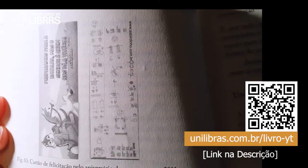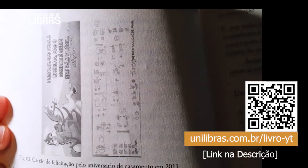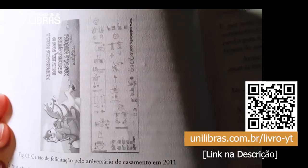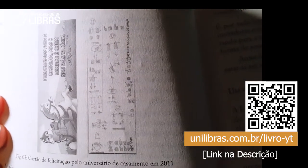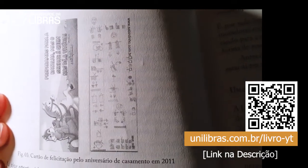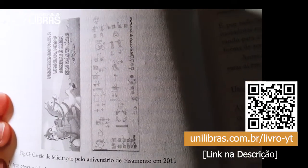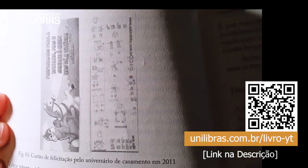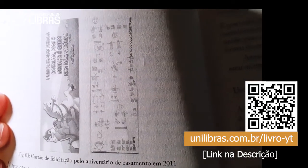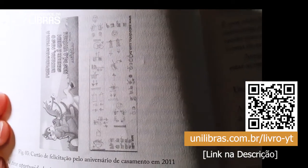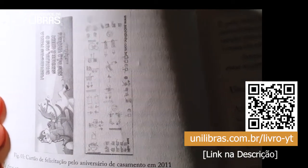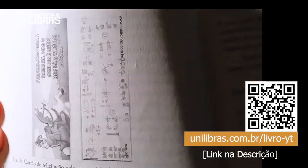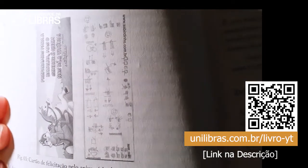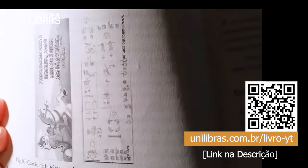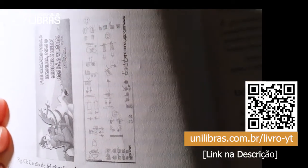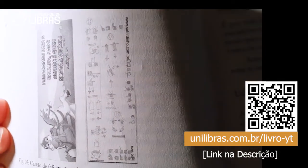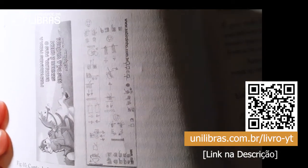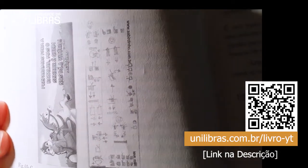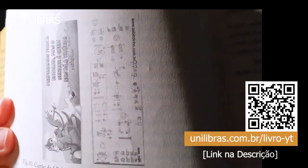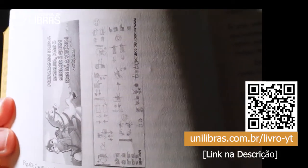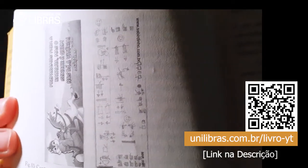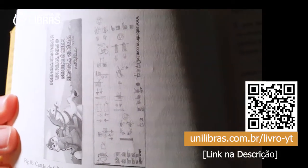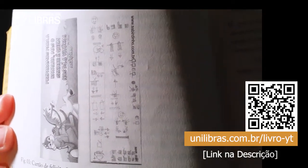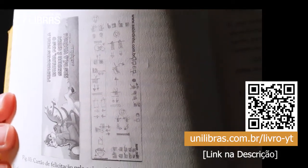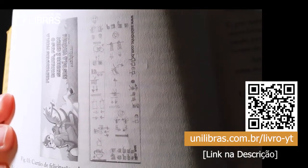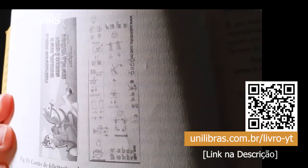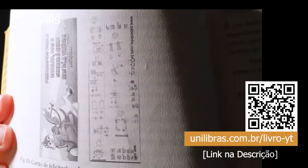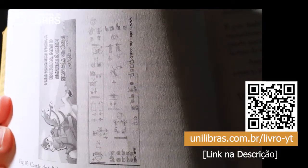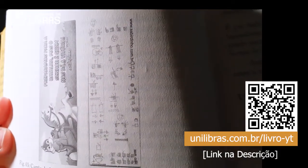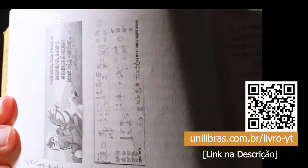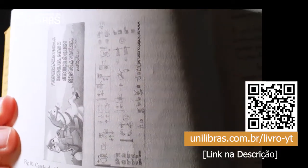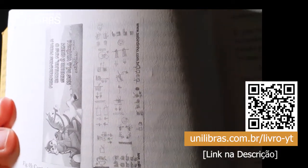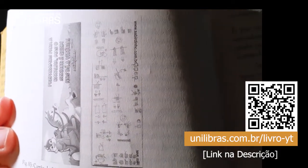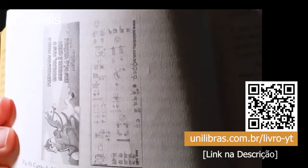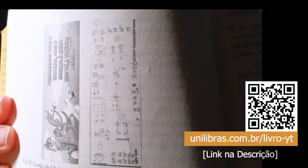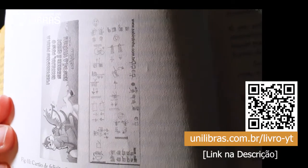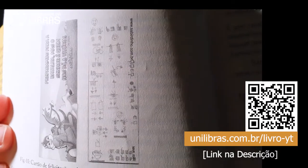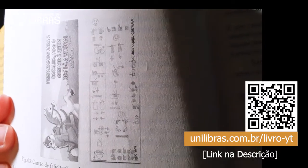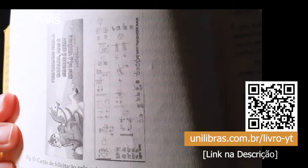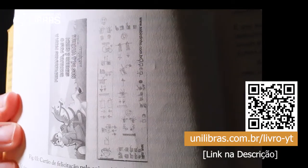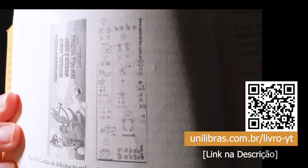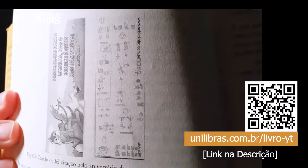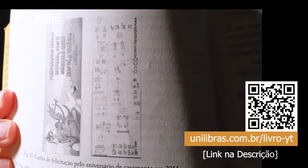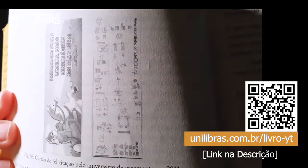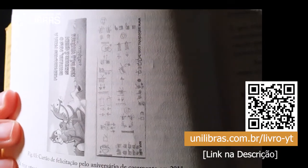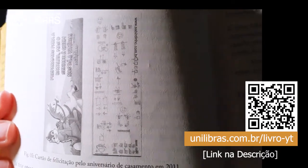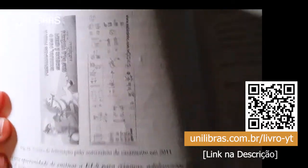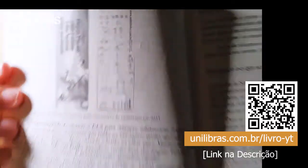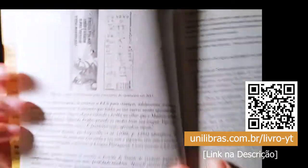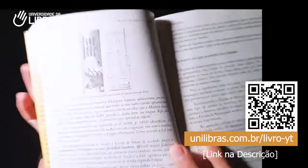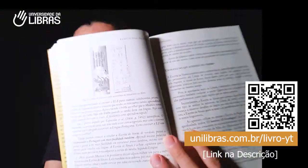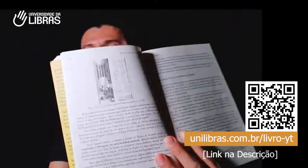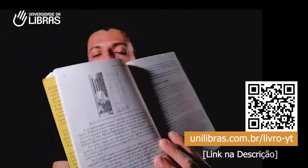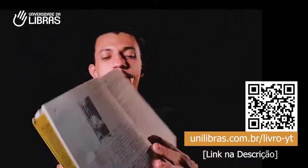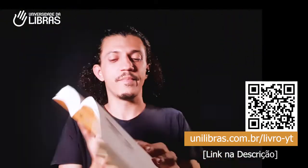e esse momento do de estudo que eu e a Raquel te dar um jeito de sinais e aí começou a ter também e a gente vai passando para ela